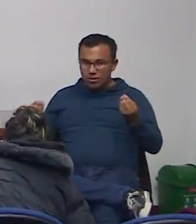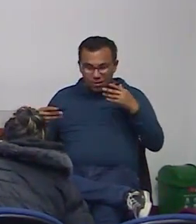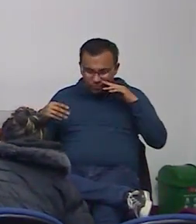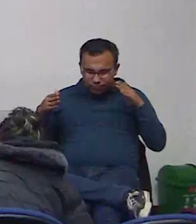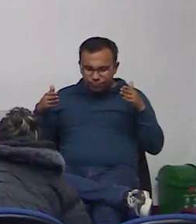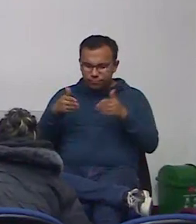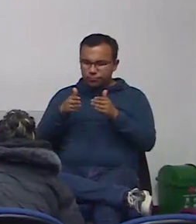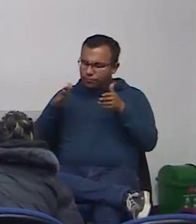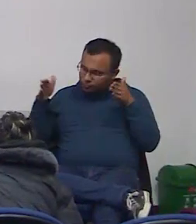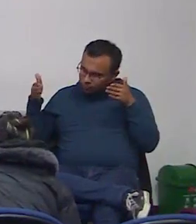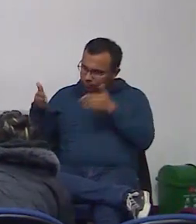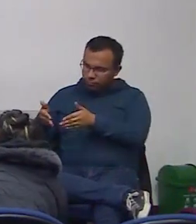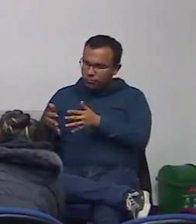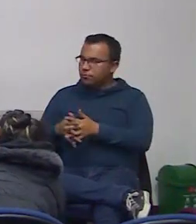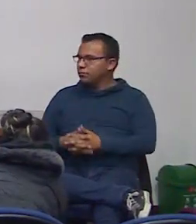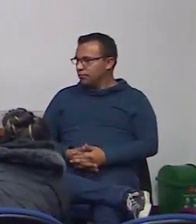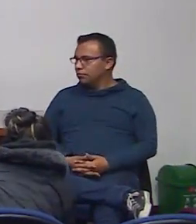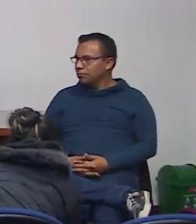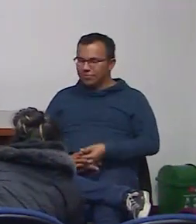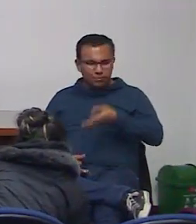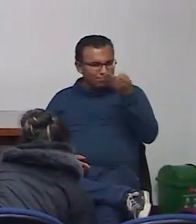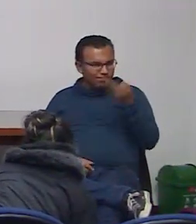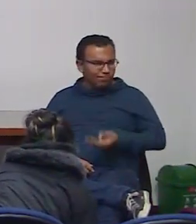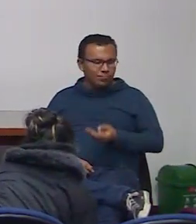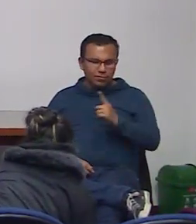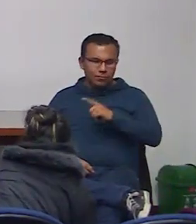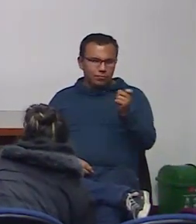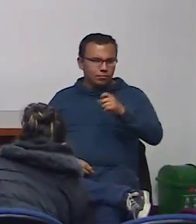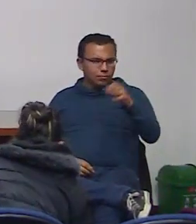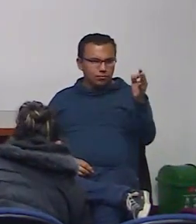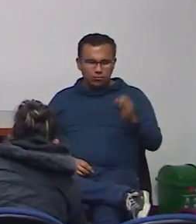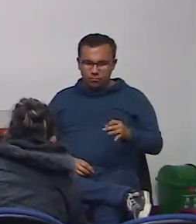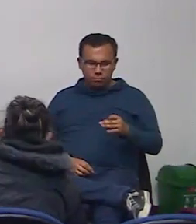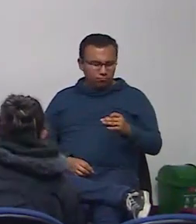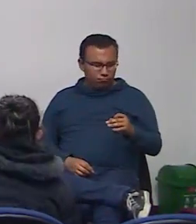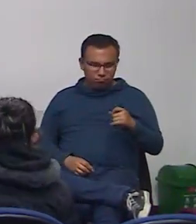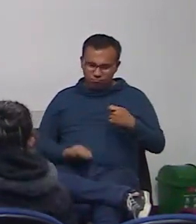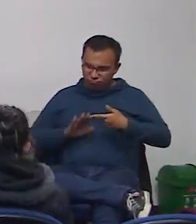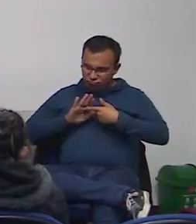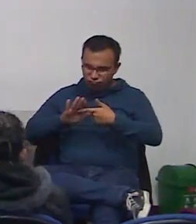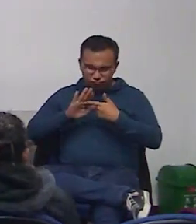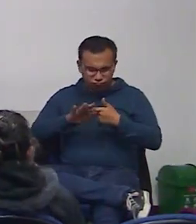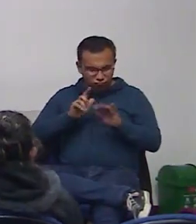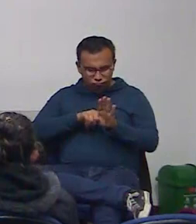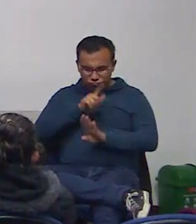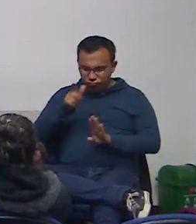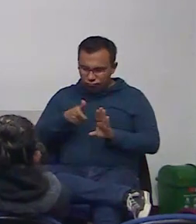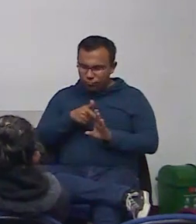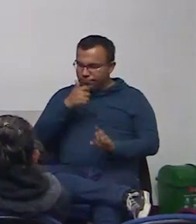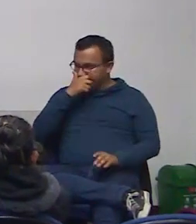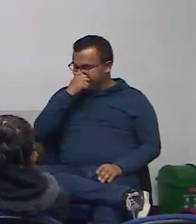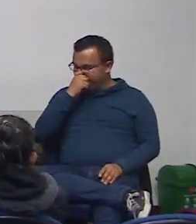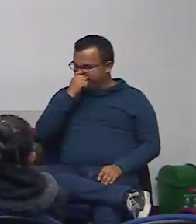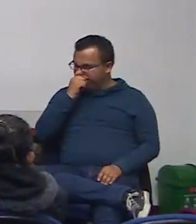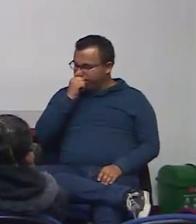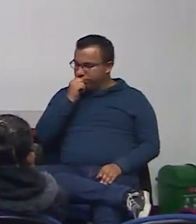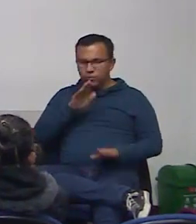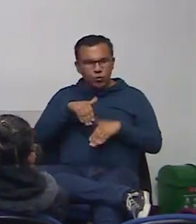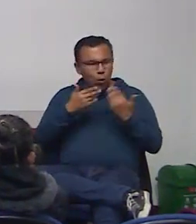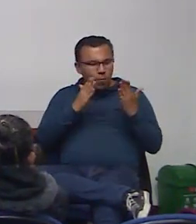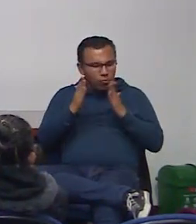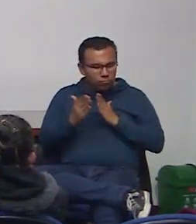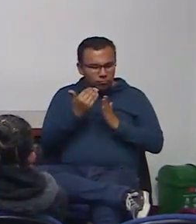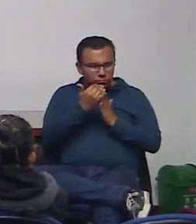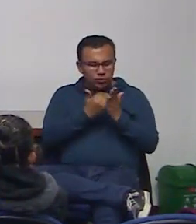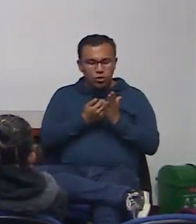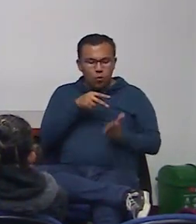nos enfocamos en trabajar 100% producción o o preproducción eh desde Cómo se estaban